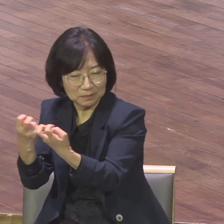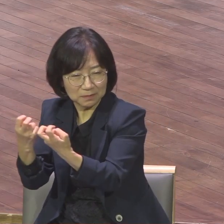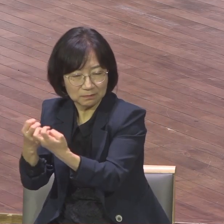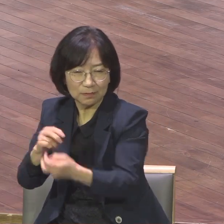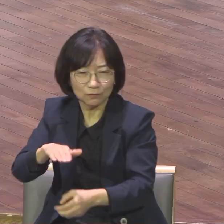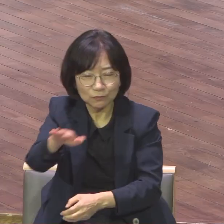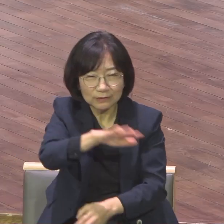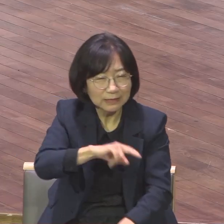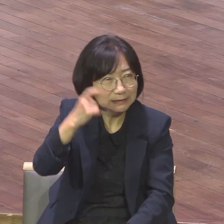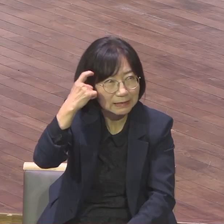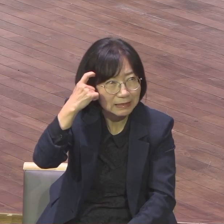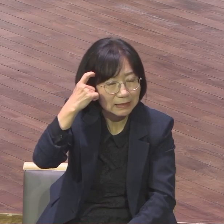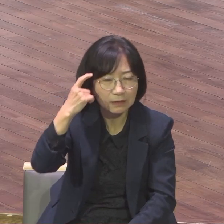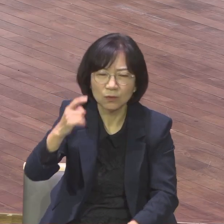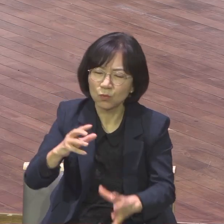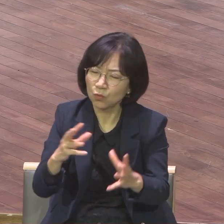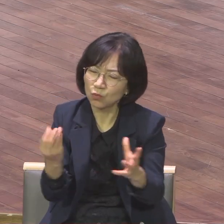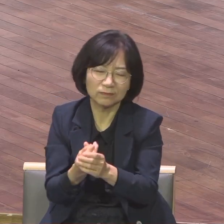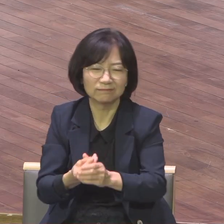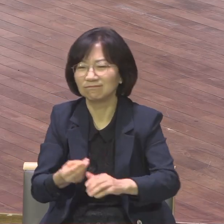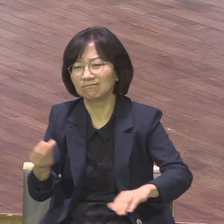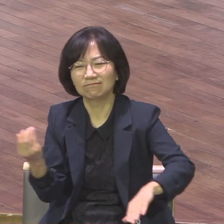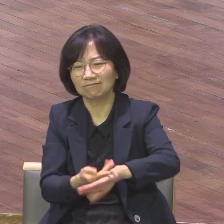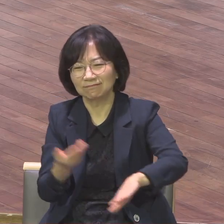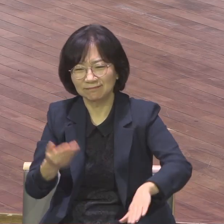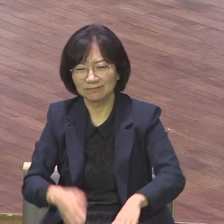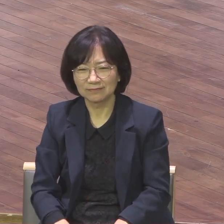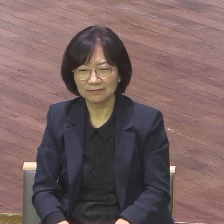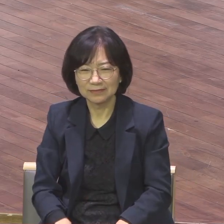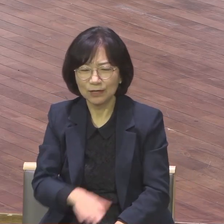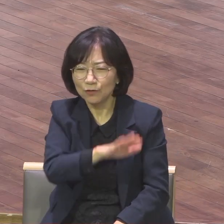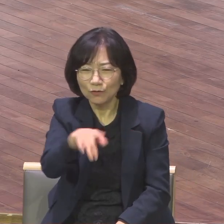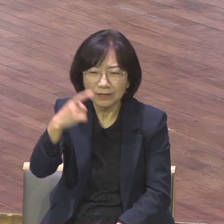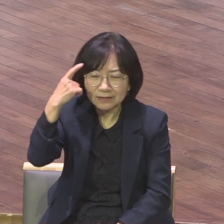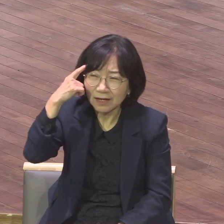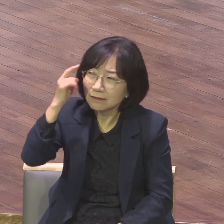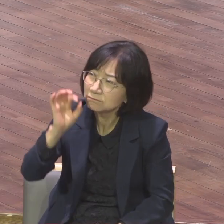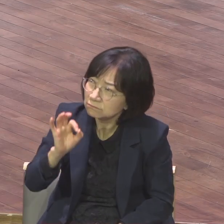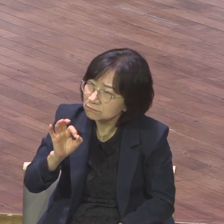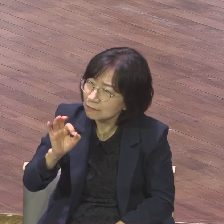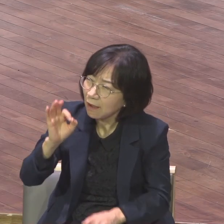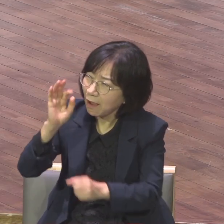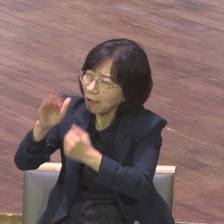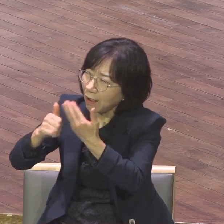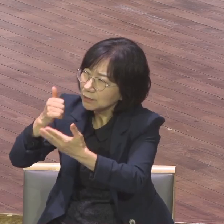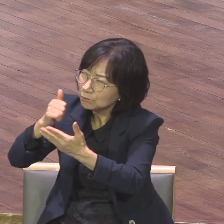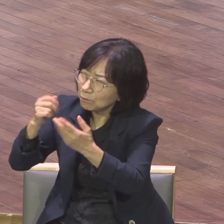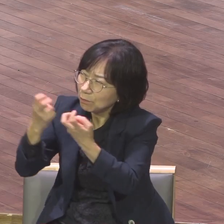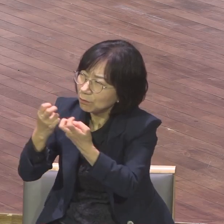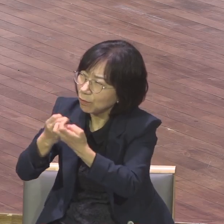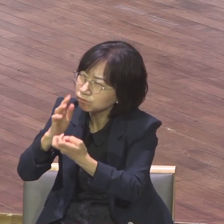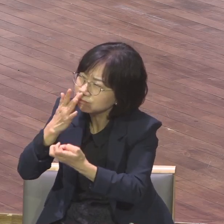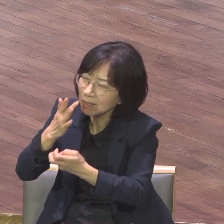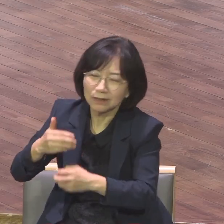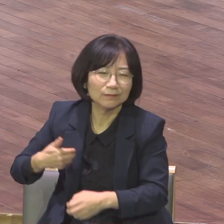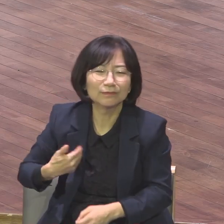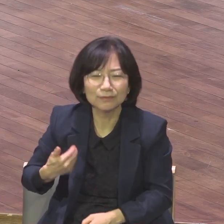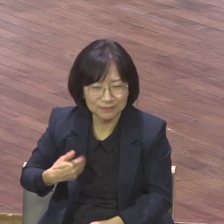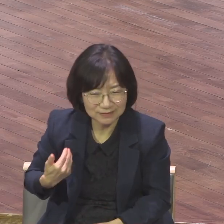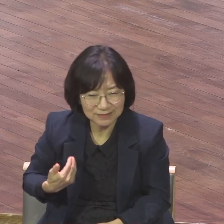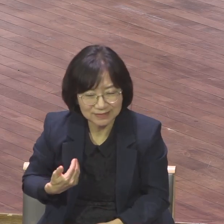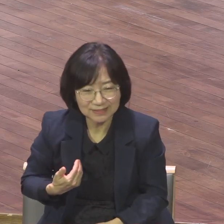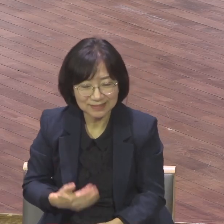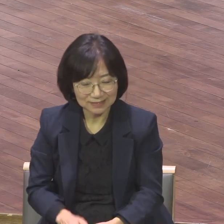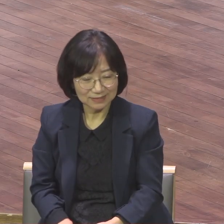우리 기준으로는요. 알 수가 없어요. 이해가 안 돼요. 그래서